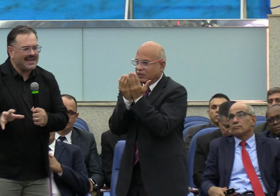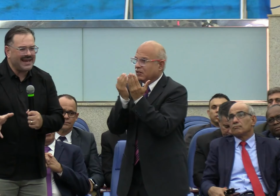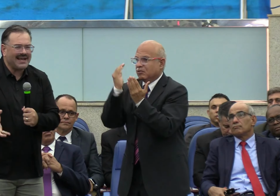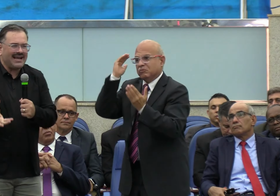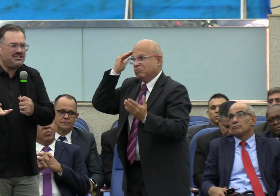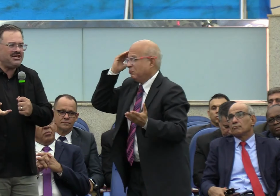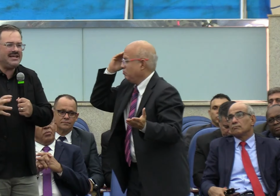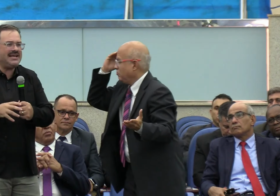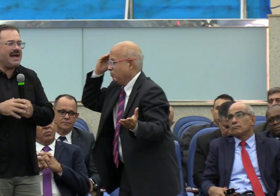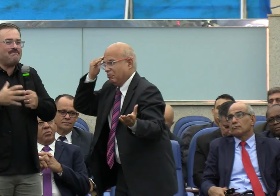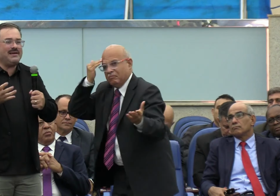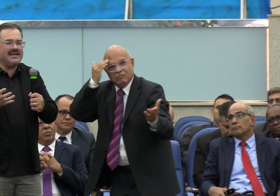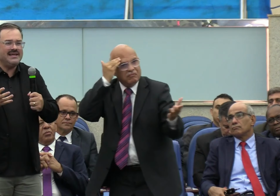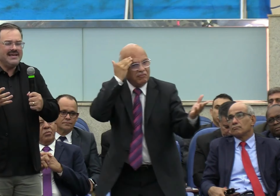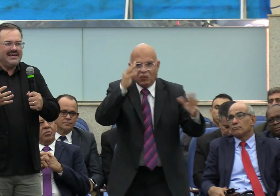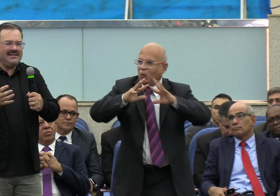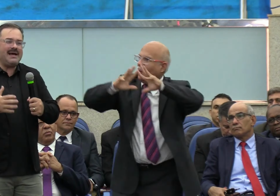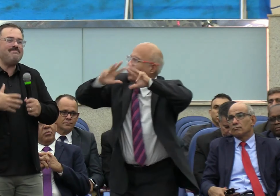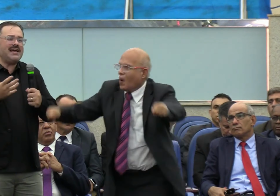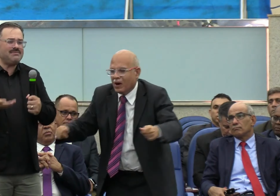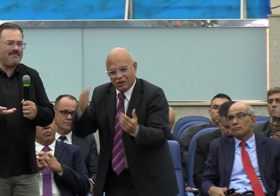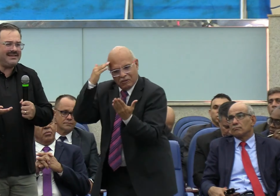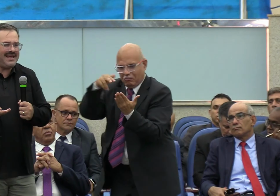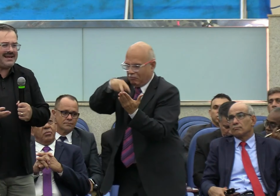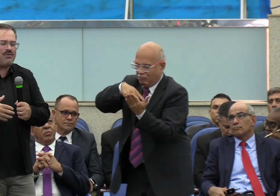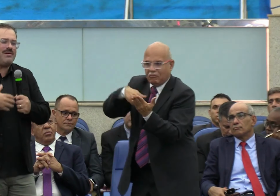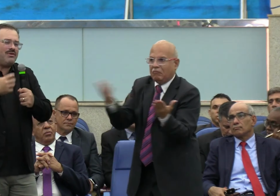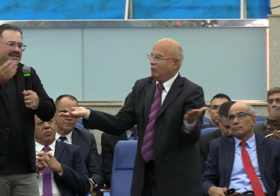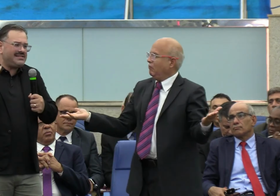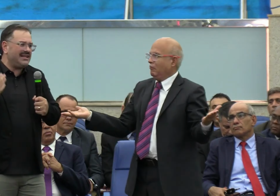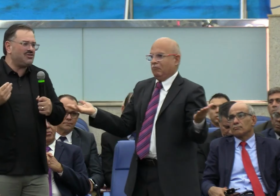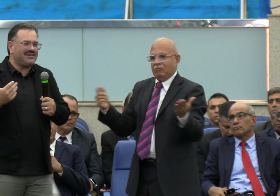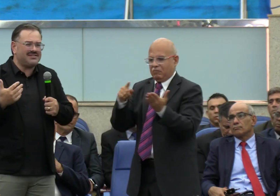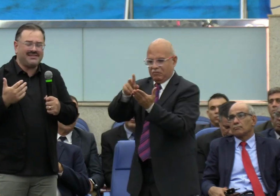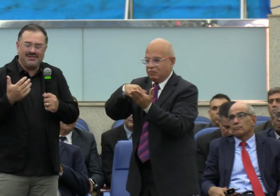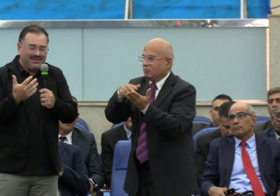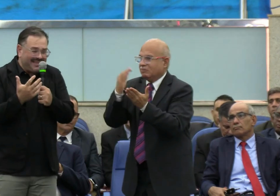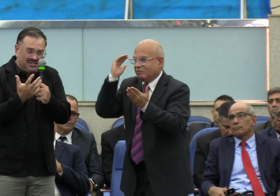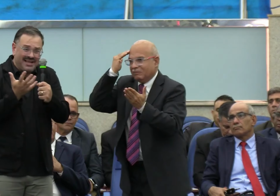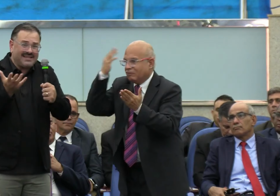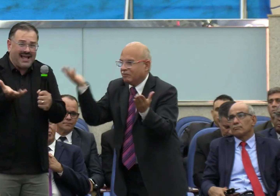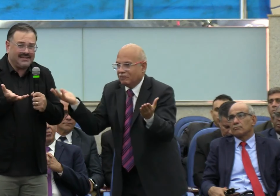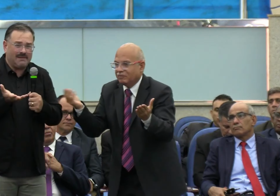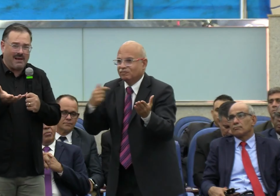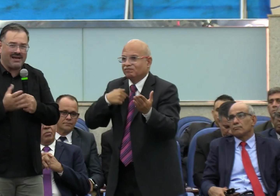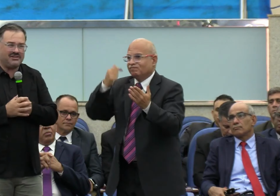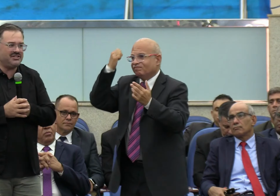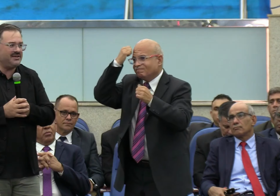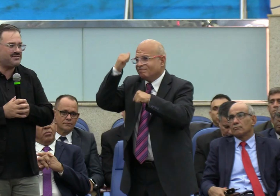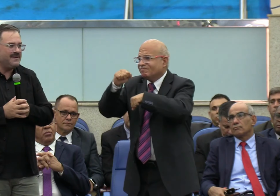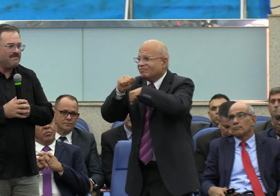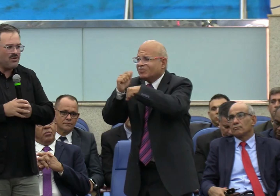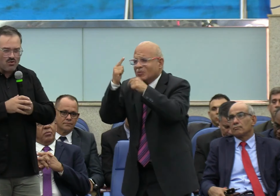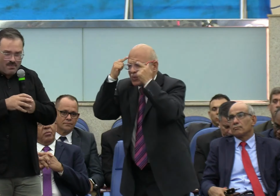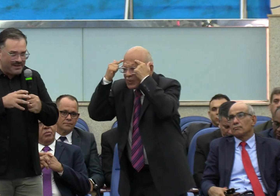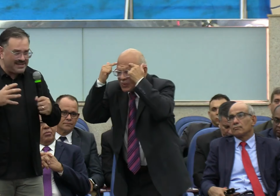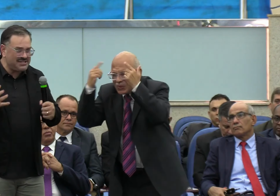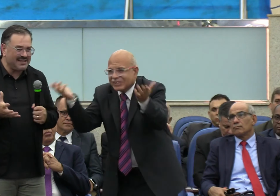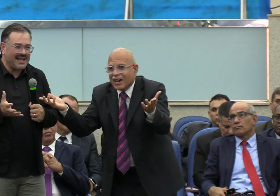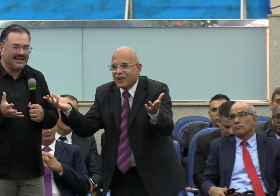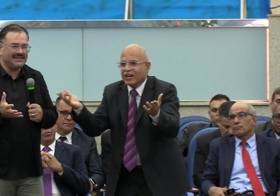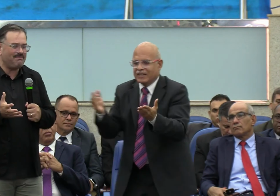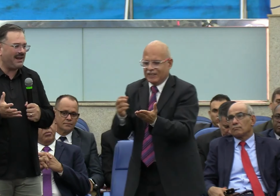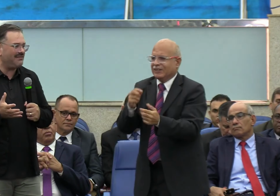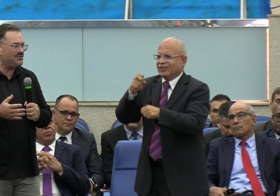peguei aquela caixinha e abri, e da mesma maneira como acontecia das outras vezes, eu não entendia nada da palavra de Deus, não